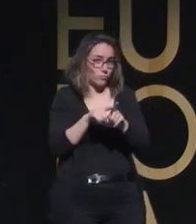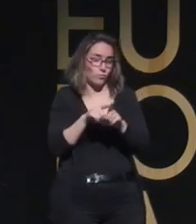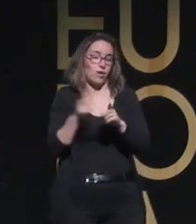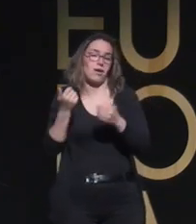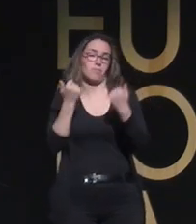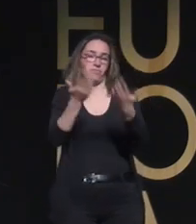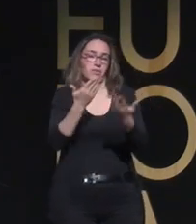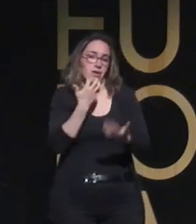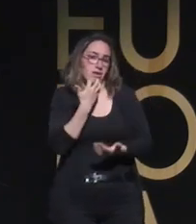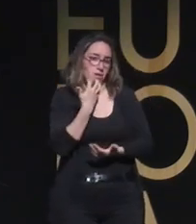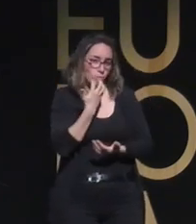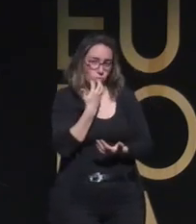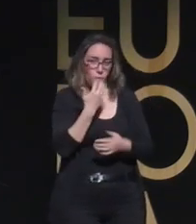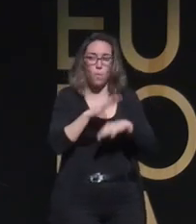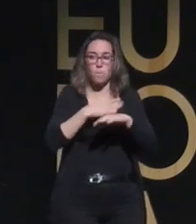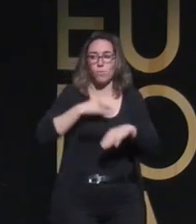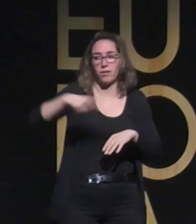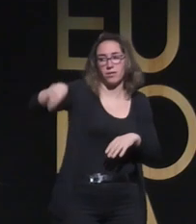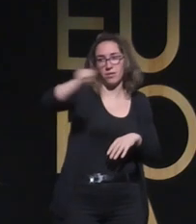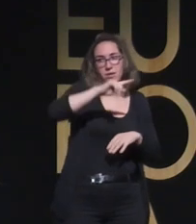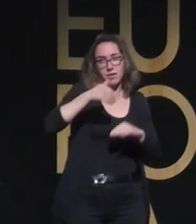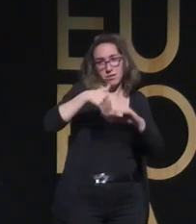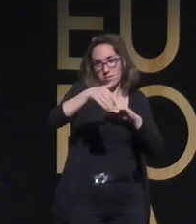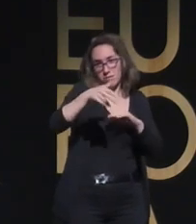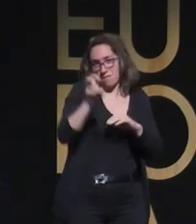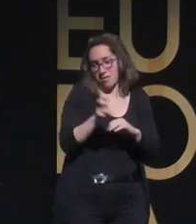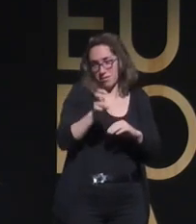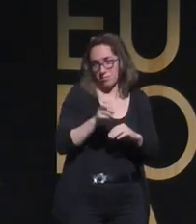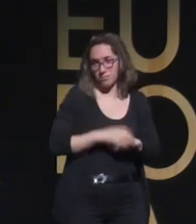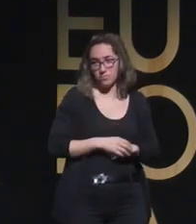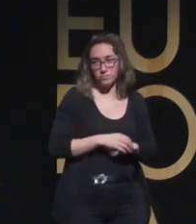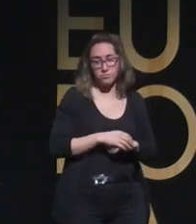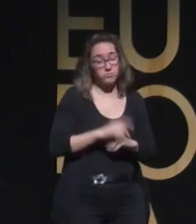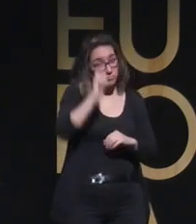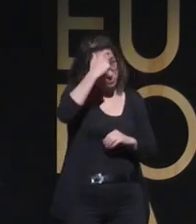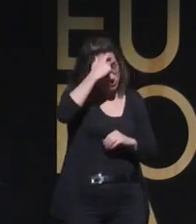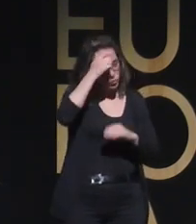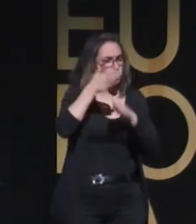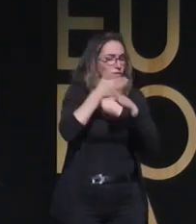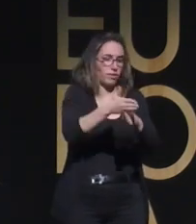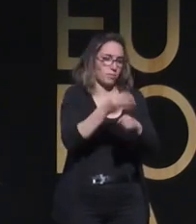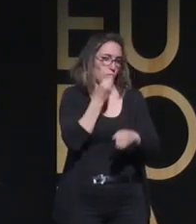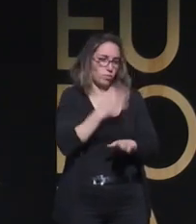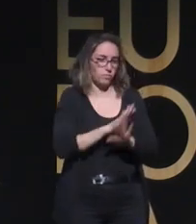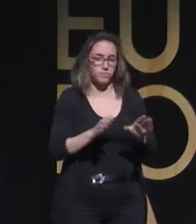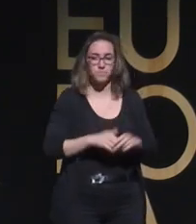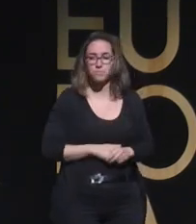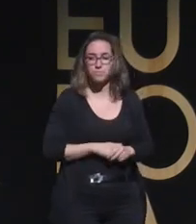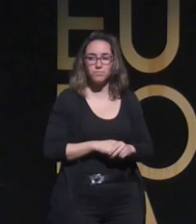que el día de mañana es más fácil que eso les pueda servir de algo que en otro estalone. Uh-huh. Suficientemente bueno. En el